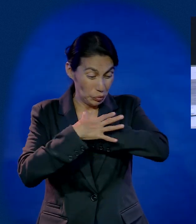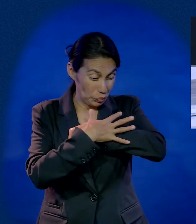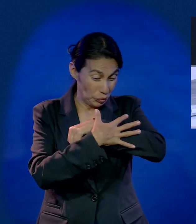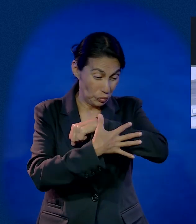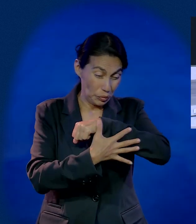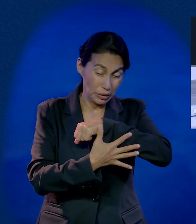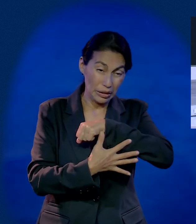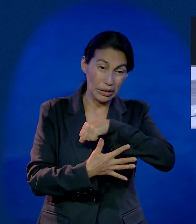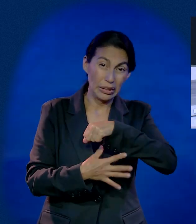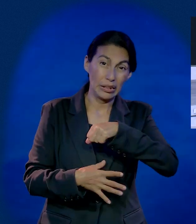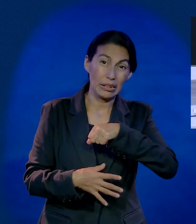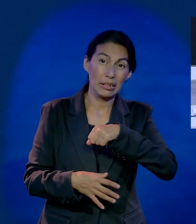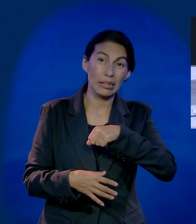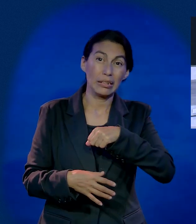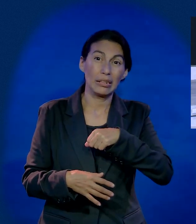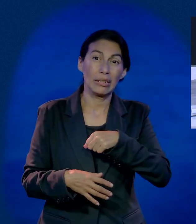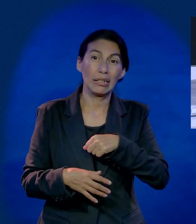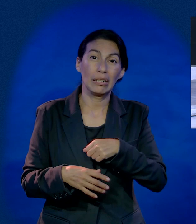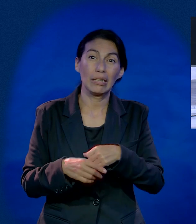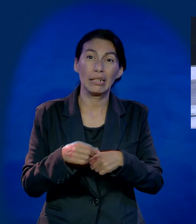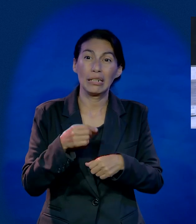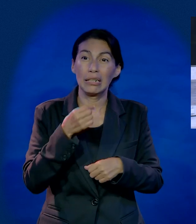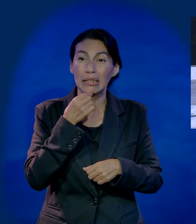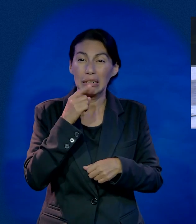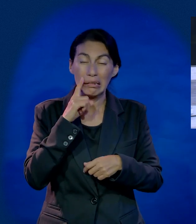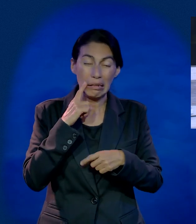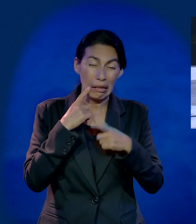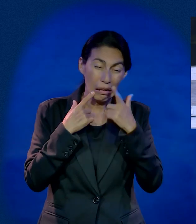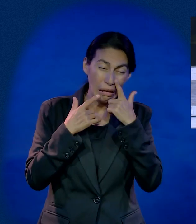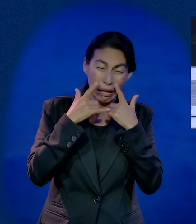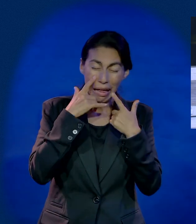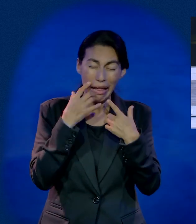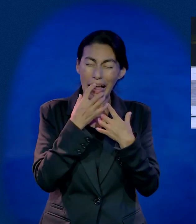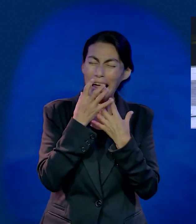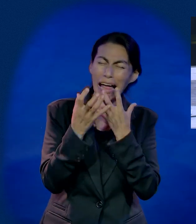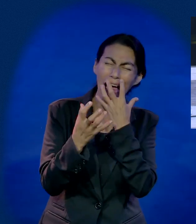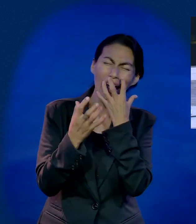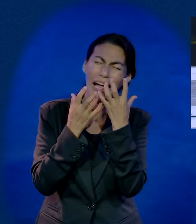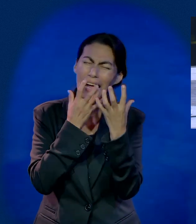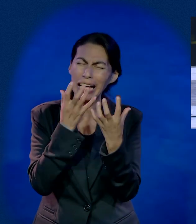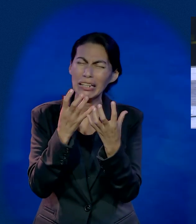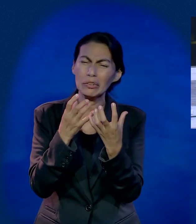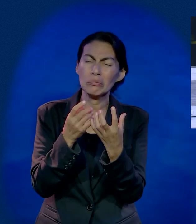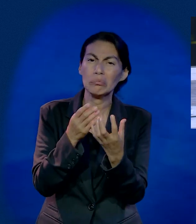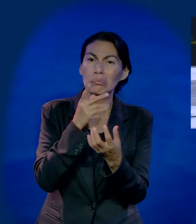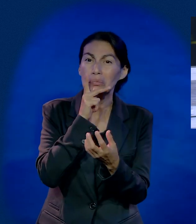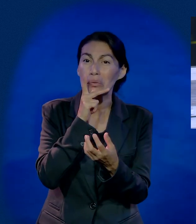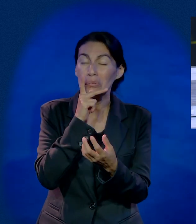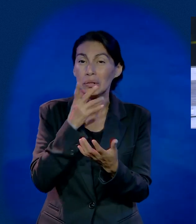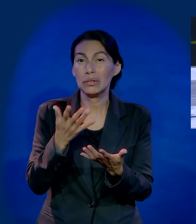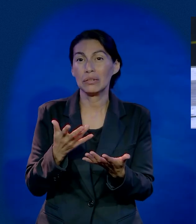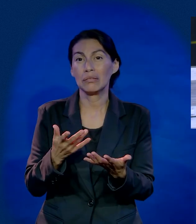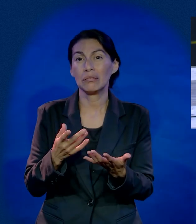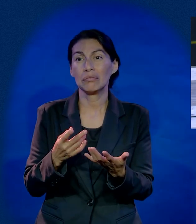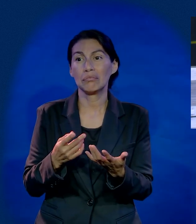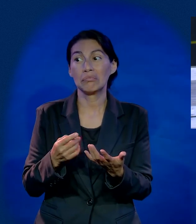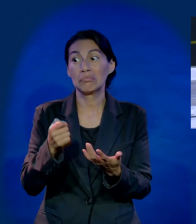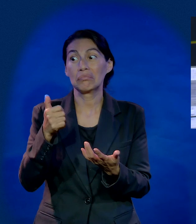allí. Y era muy escandaloso. Y el llanto de ella, papá primerizo, eso era una